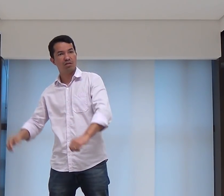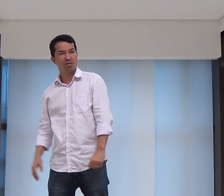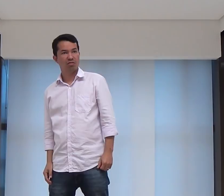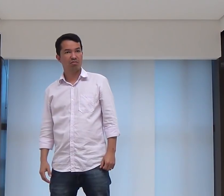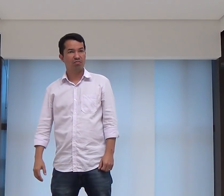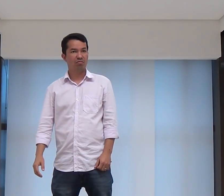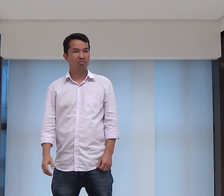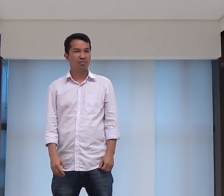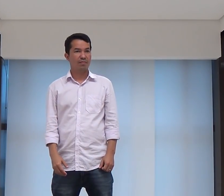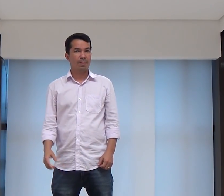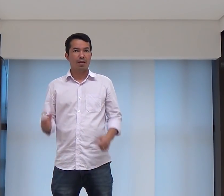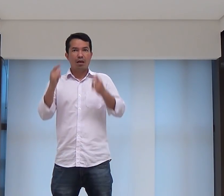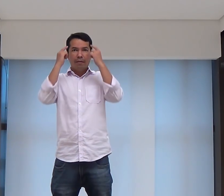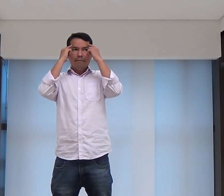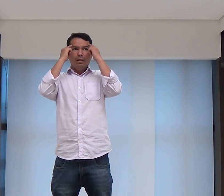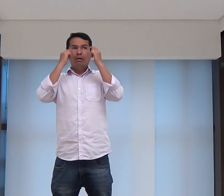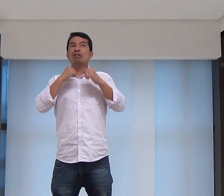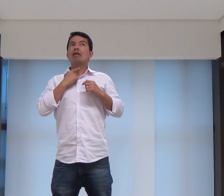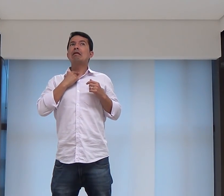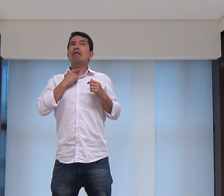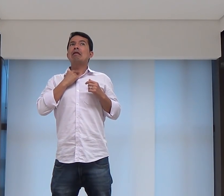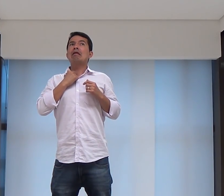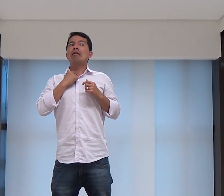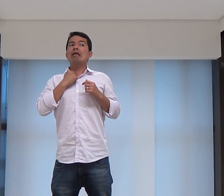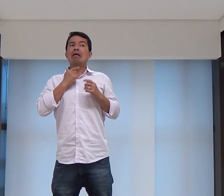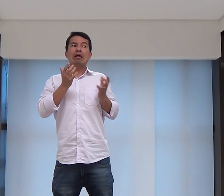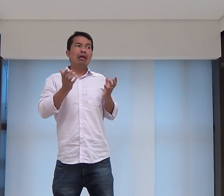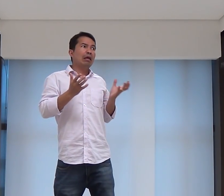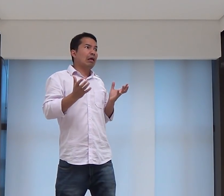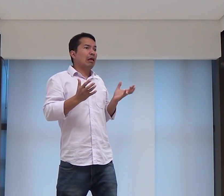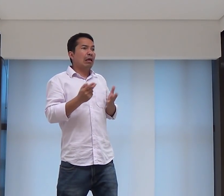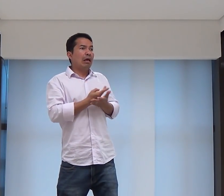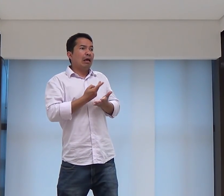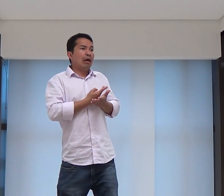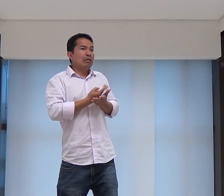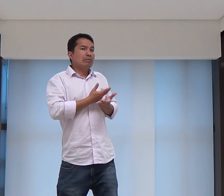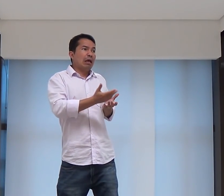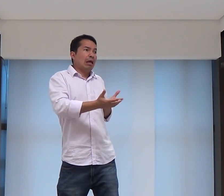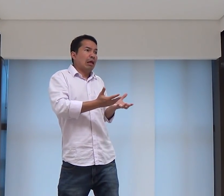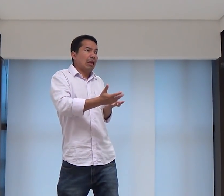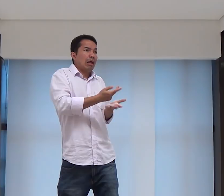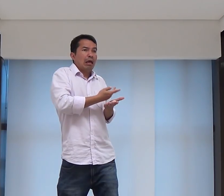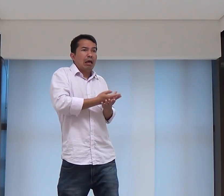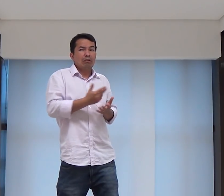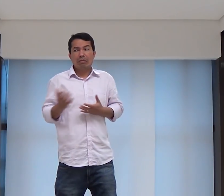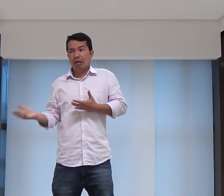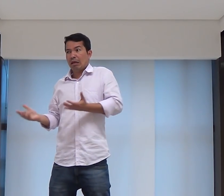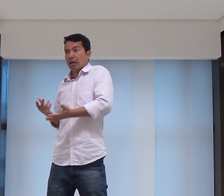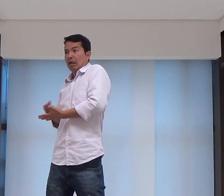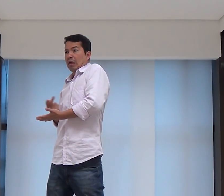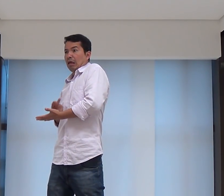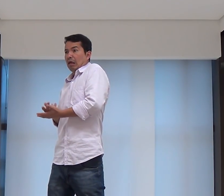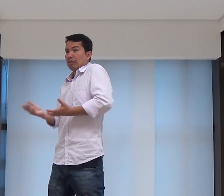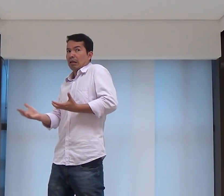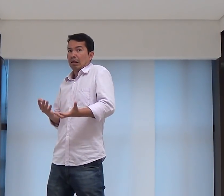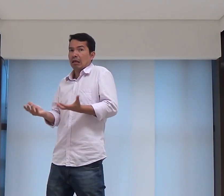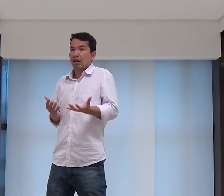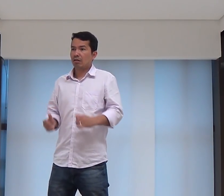ele nos tenta. Tem nos tentado, nos leva, nos atrai a fazer